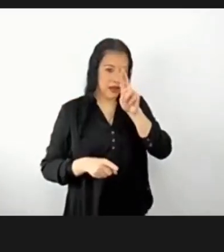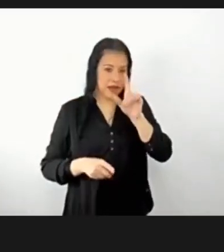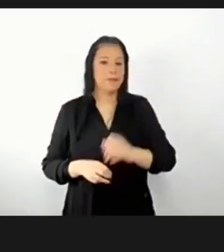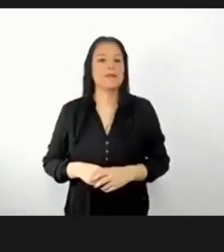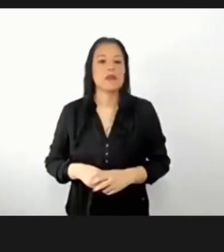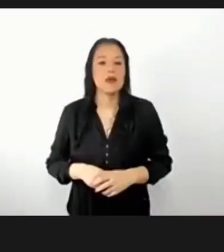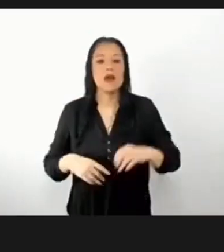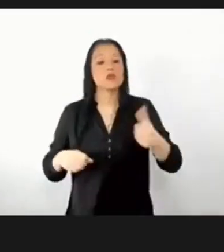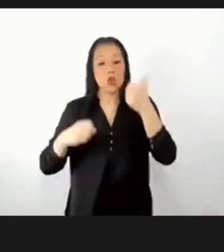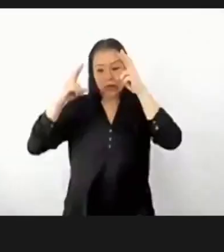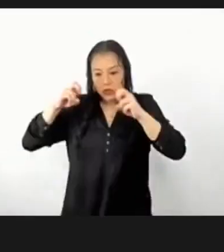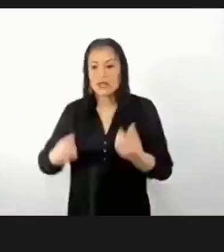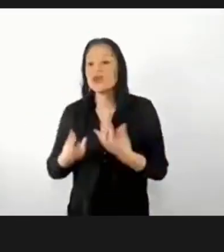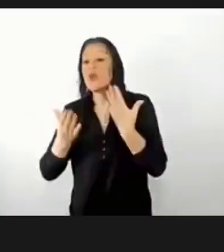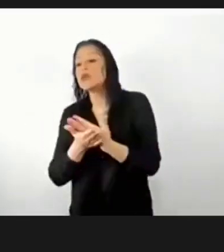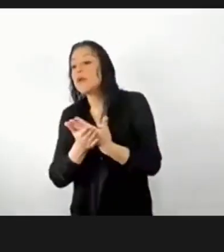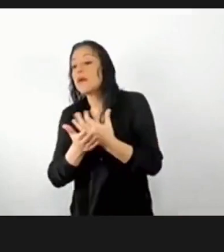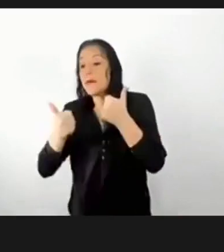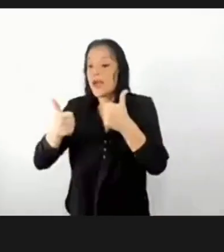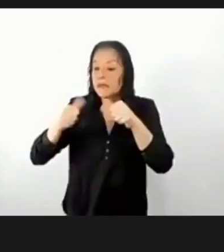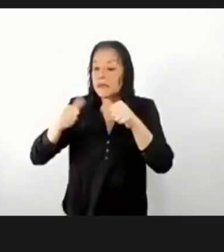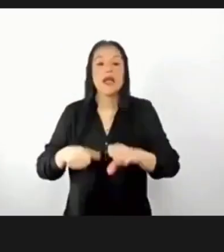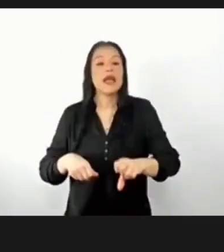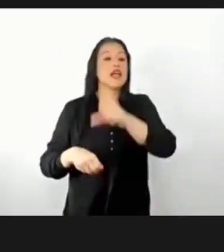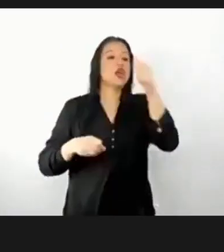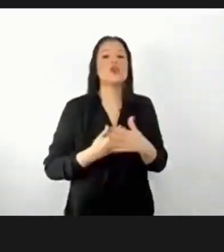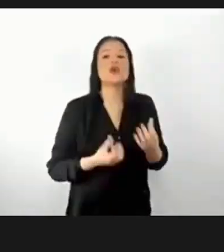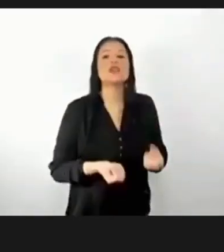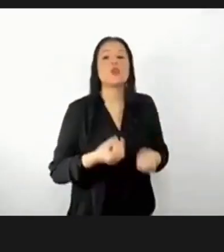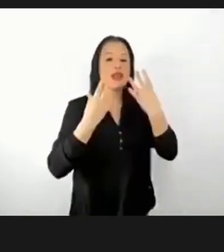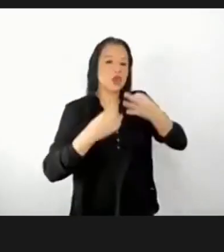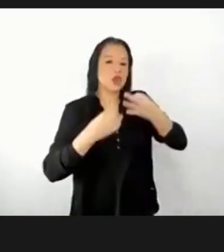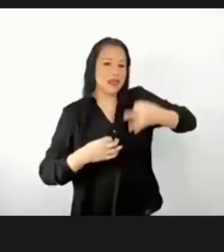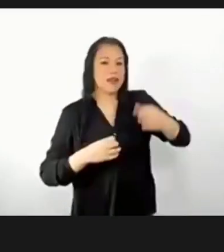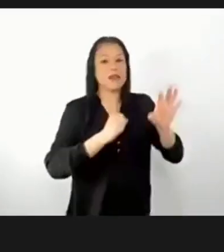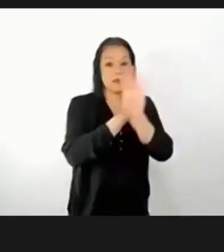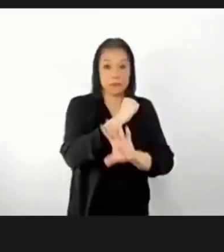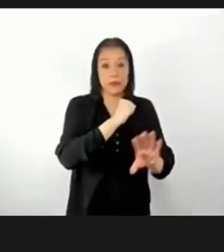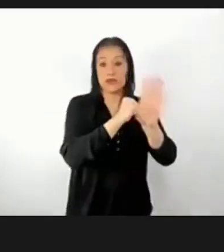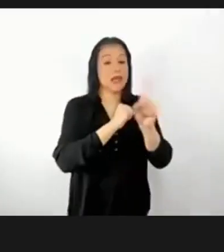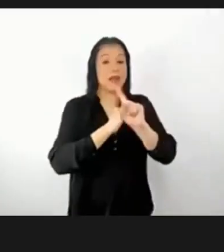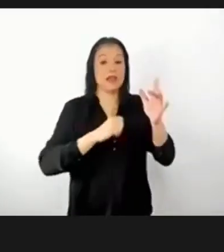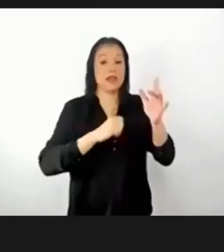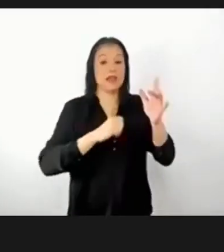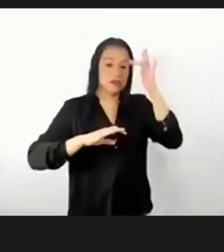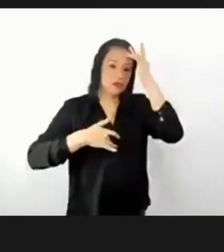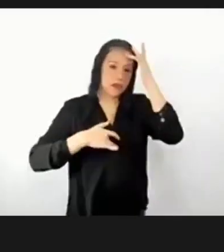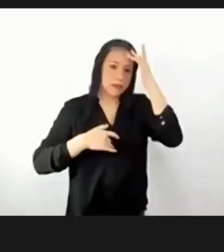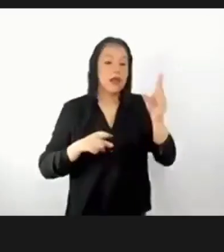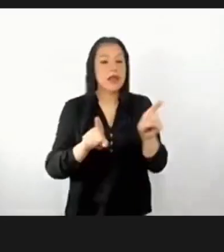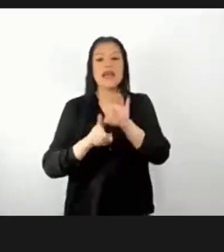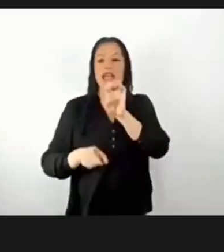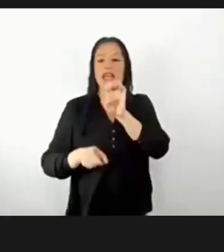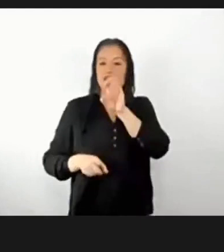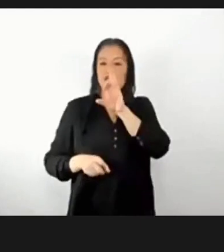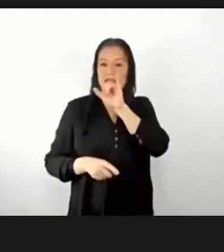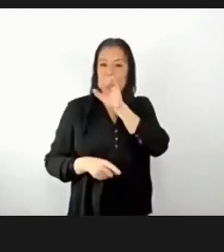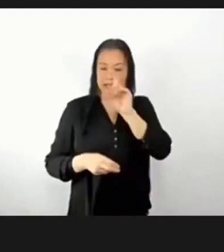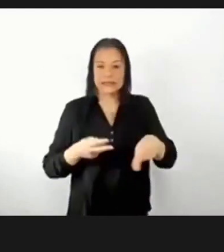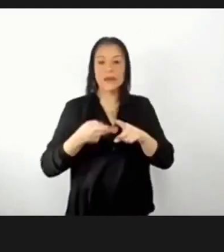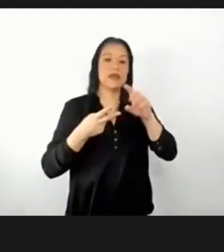estudio de eficacia y el otro es estudio de efectividad. Y al igual que dijimos que había eficacia